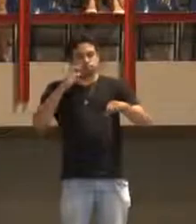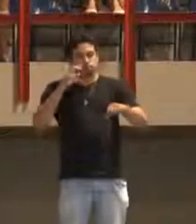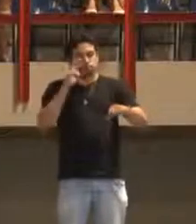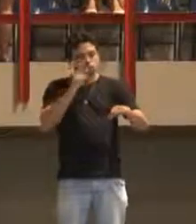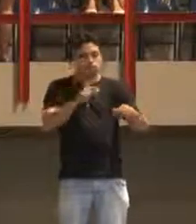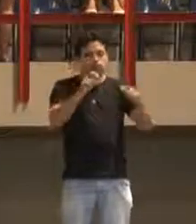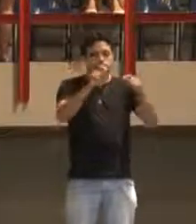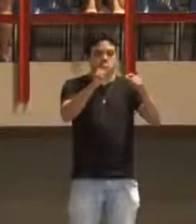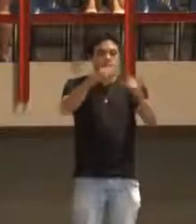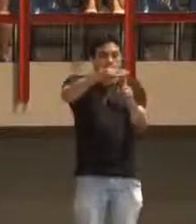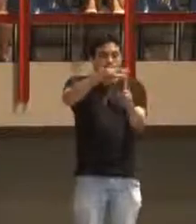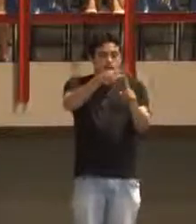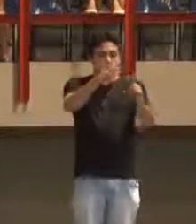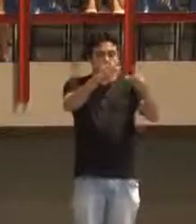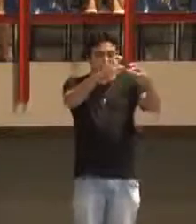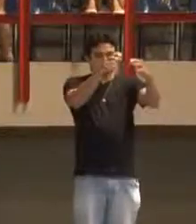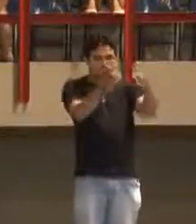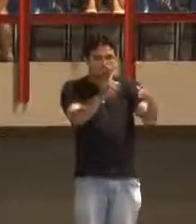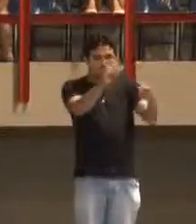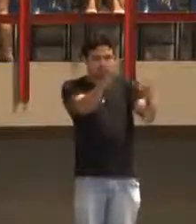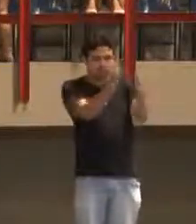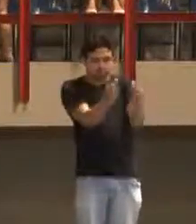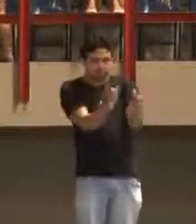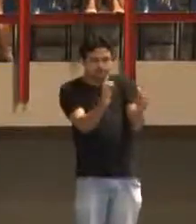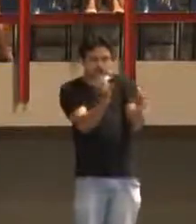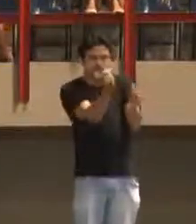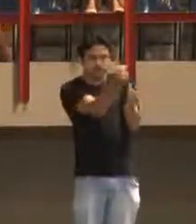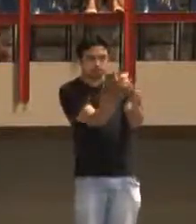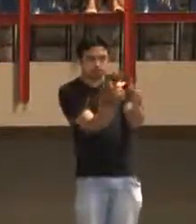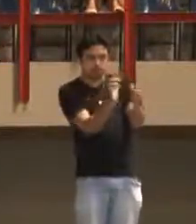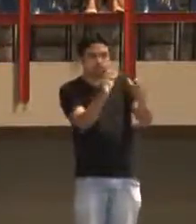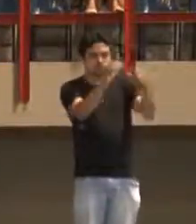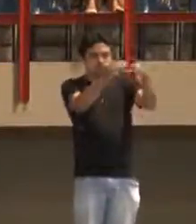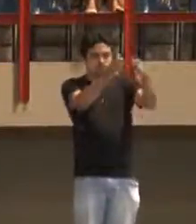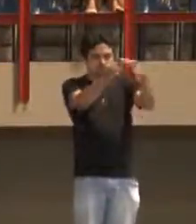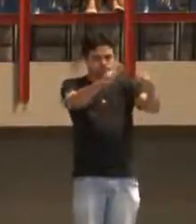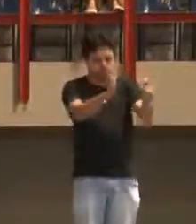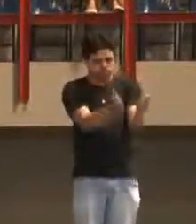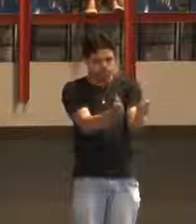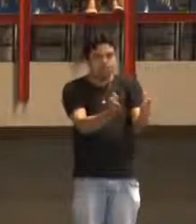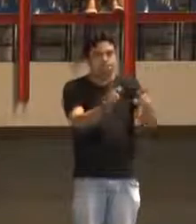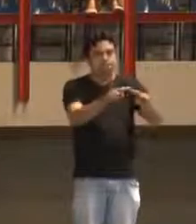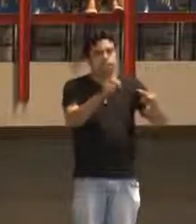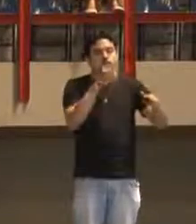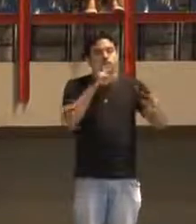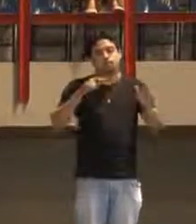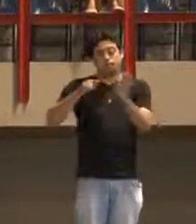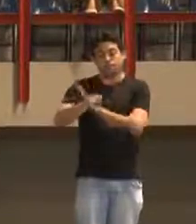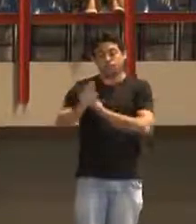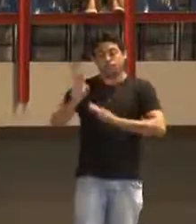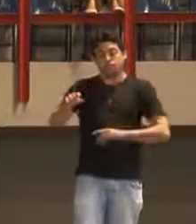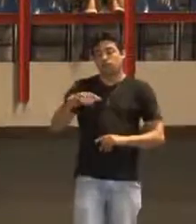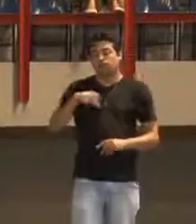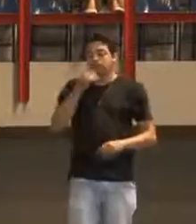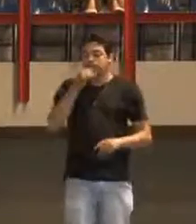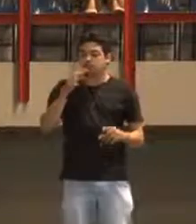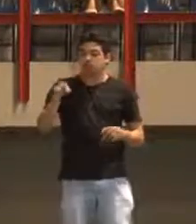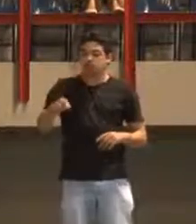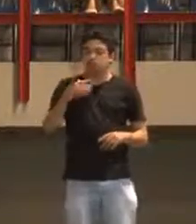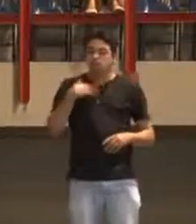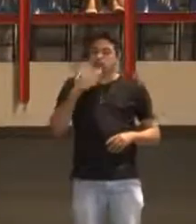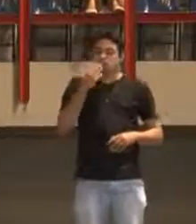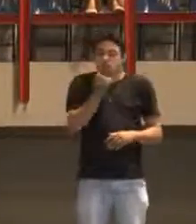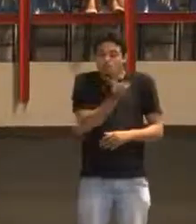garrafa e que tem um desenhozinho de areia dentro da garrafa, né? Pronto, a pergunta da questão é exatamente essa. Eu quero saber